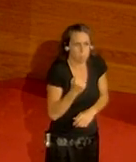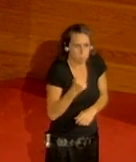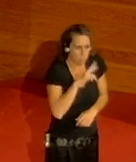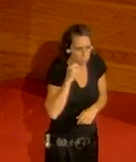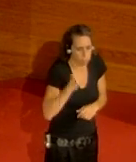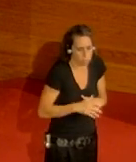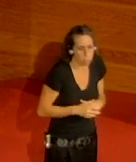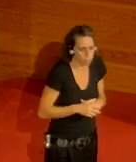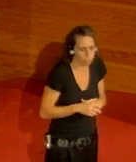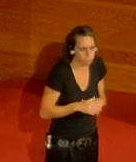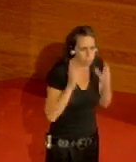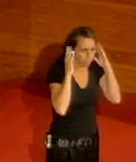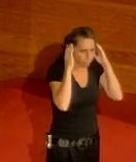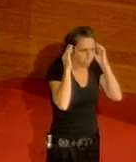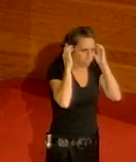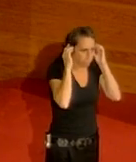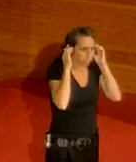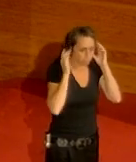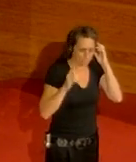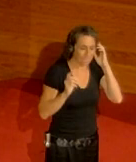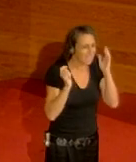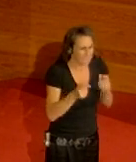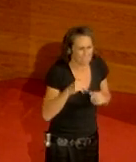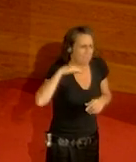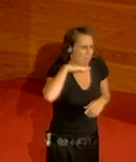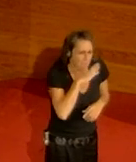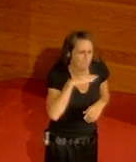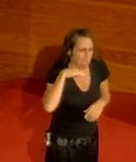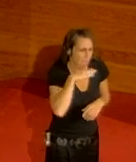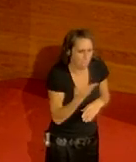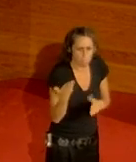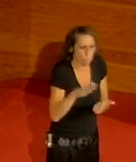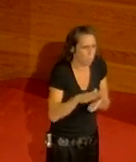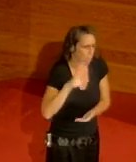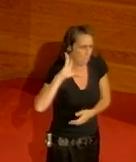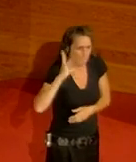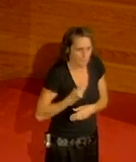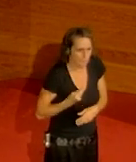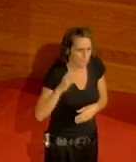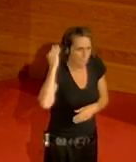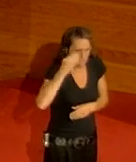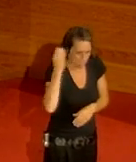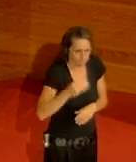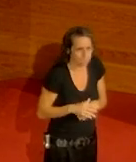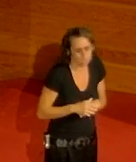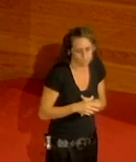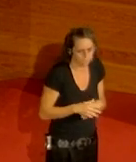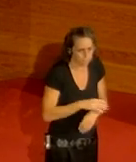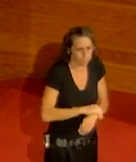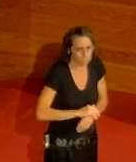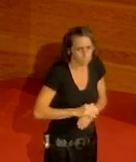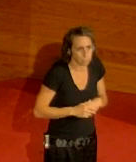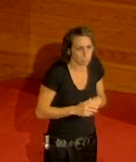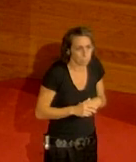habitual que se grite que muerte al árabe es la Consigna básica y fundamental de sus votantes además